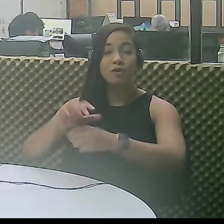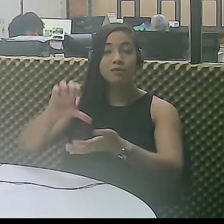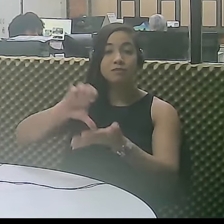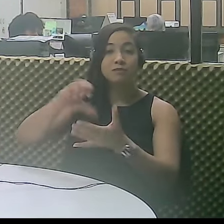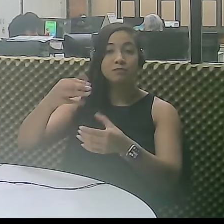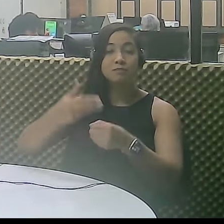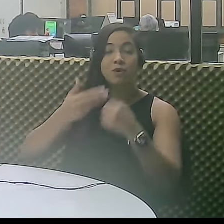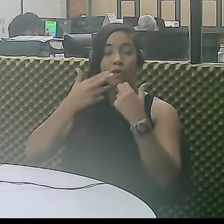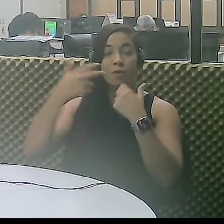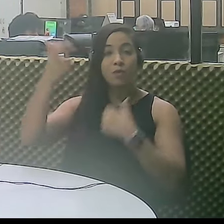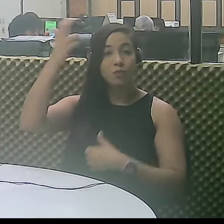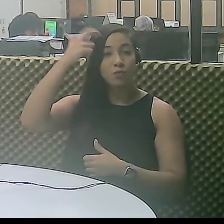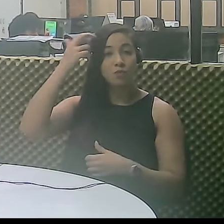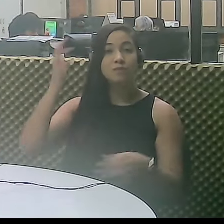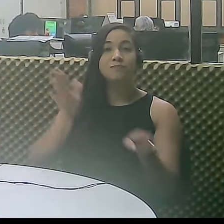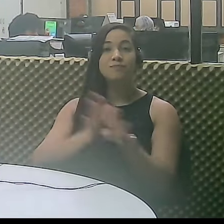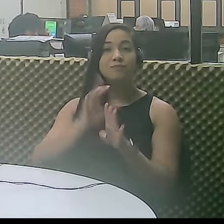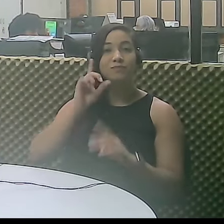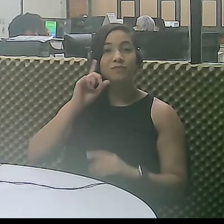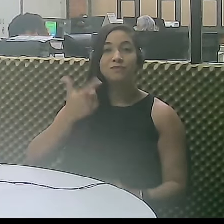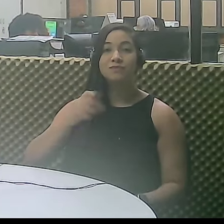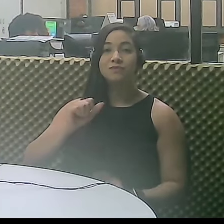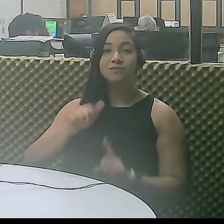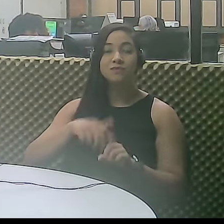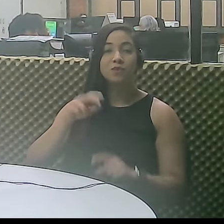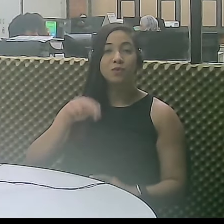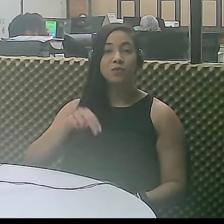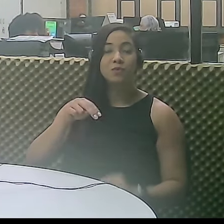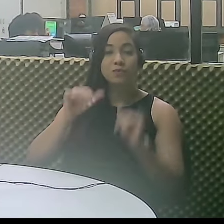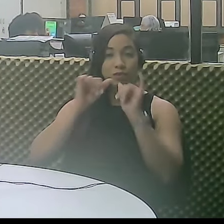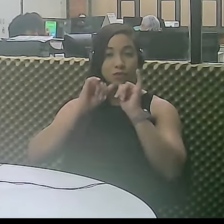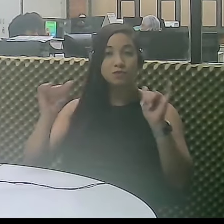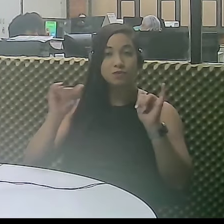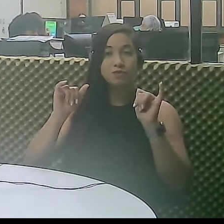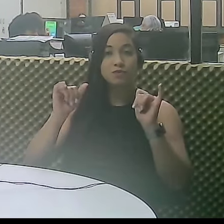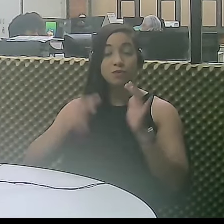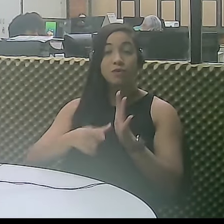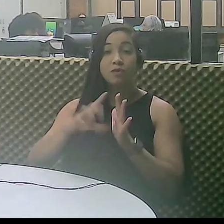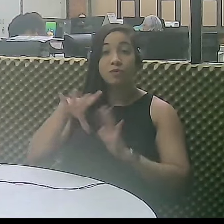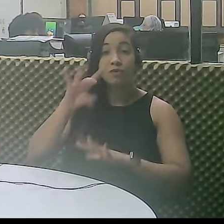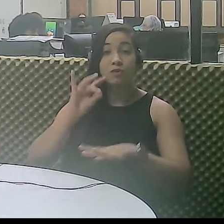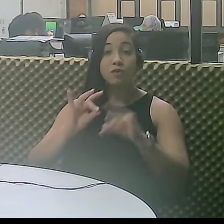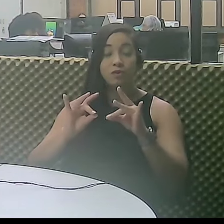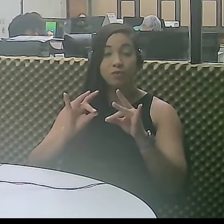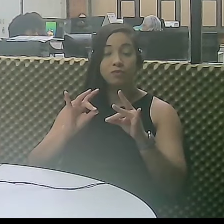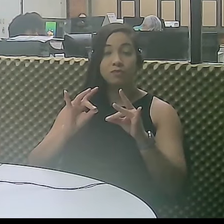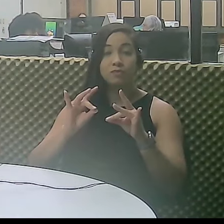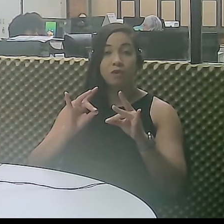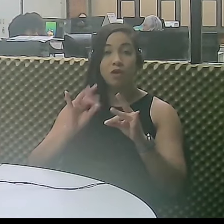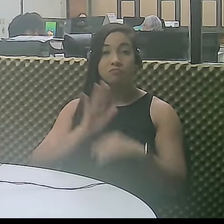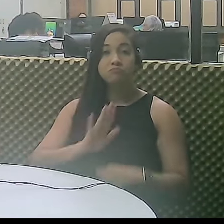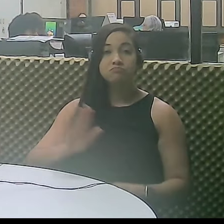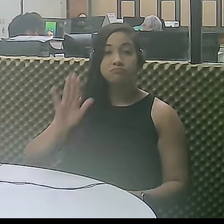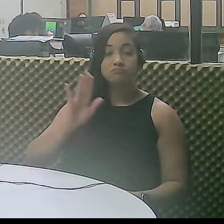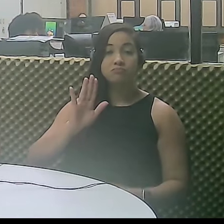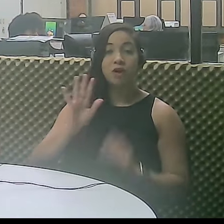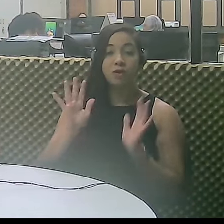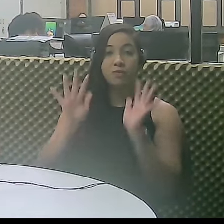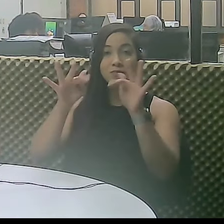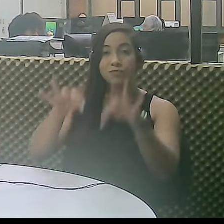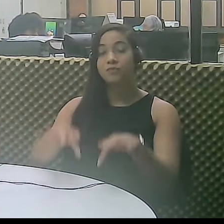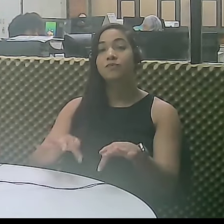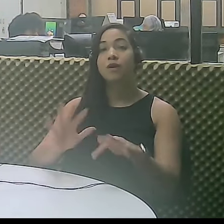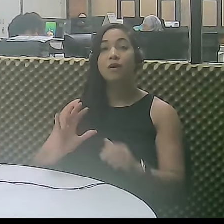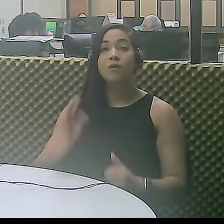Municipal de Cultura. Até o dia 28 de novembro, será divulgada a pré-seleção dos candidatos, que passarão para a fase final,